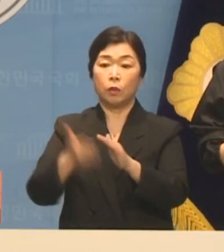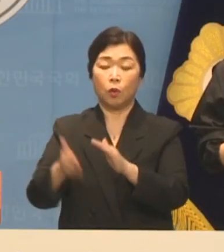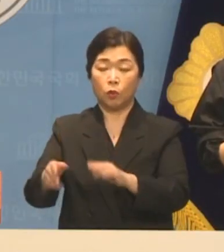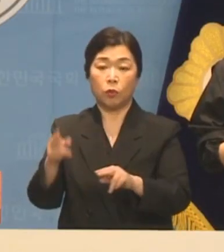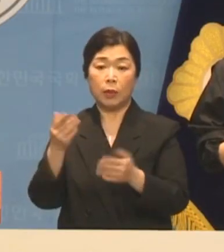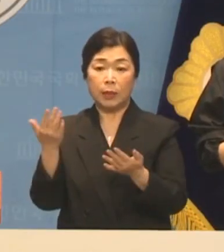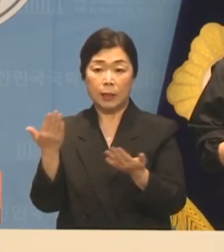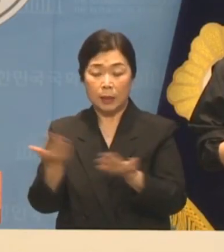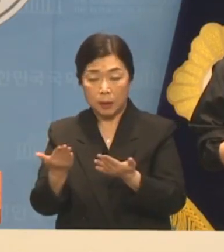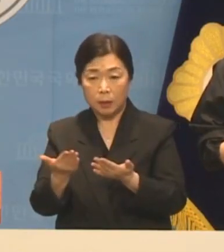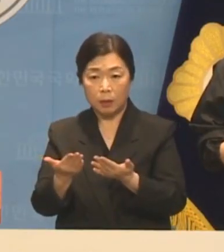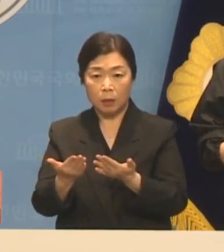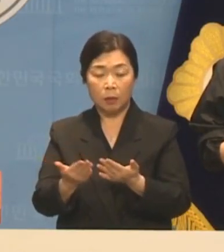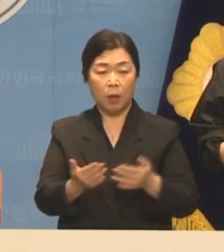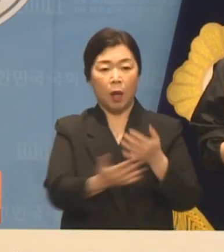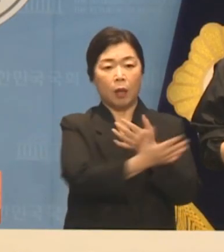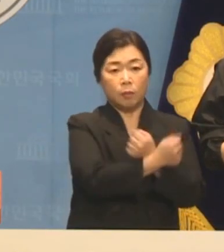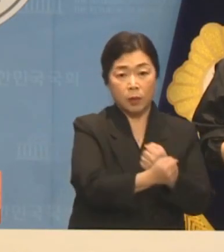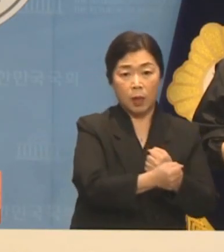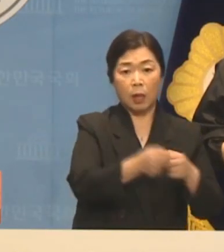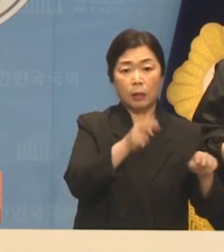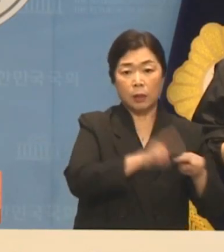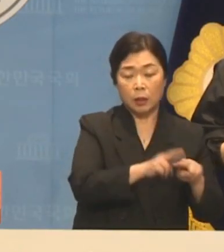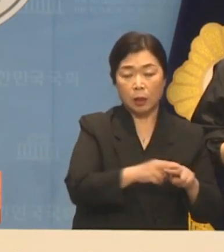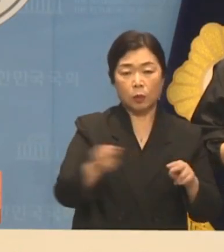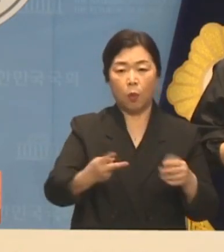이중 고용 구조, 그리고 수행률은